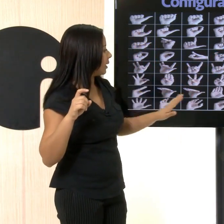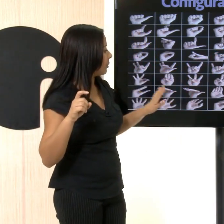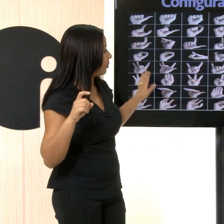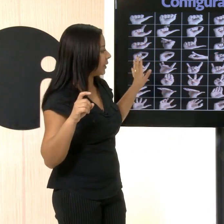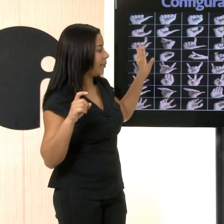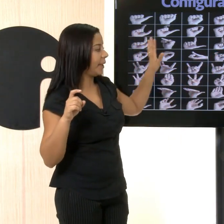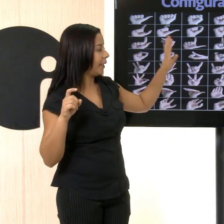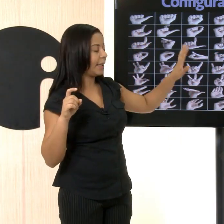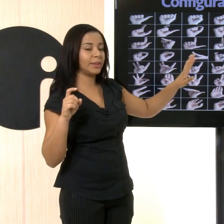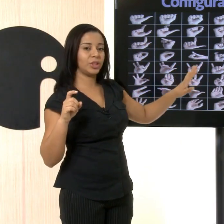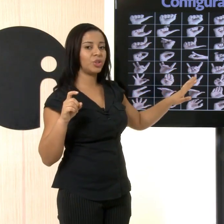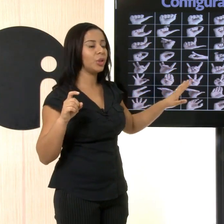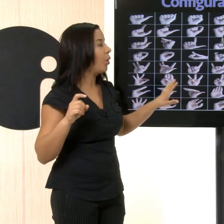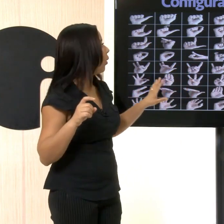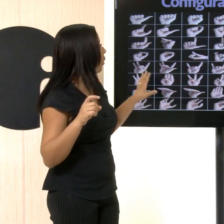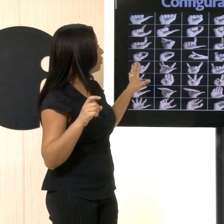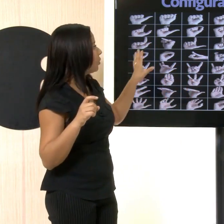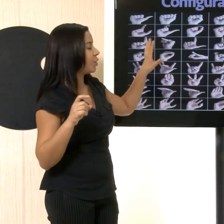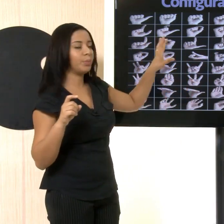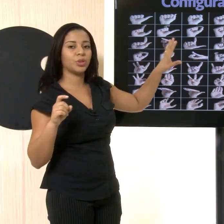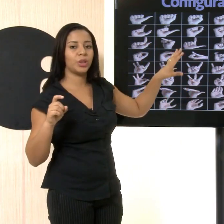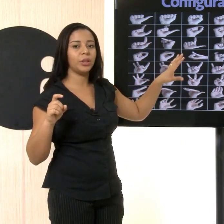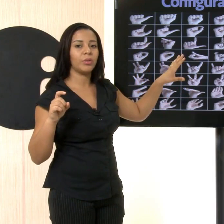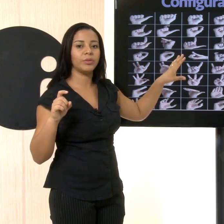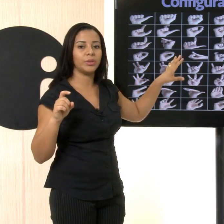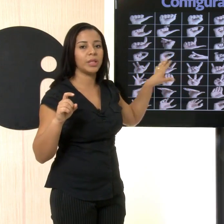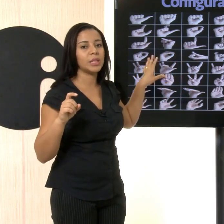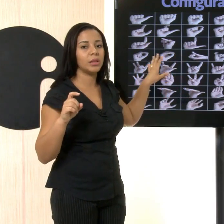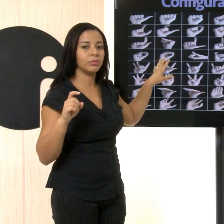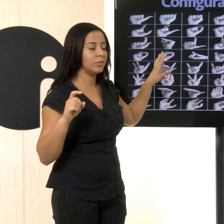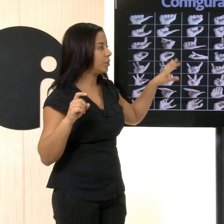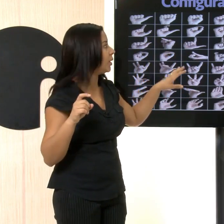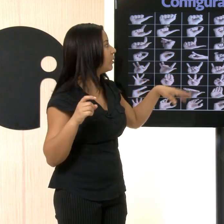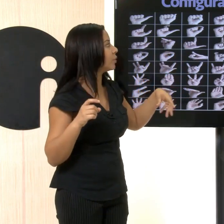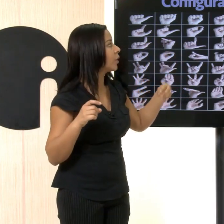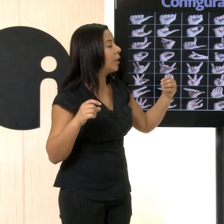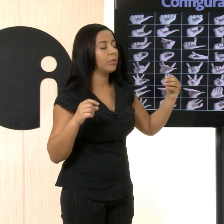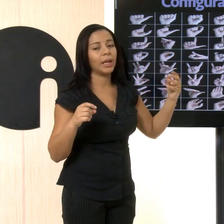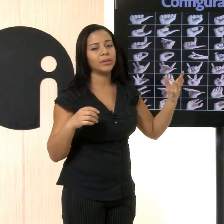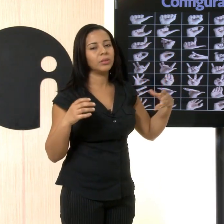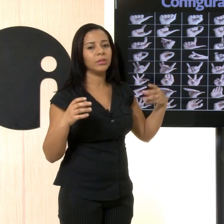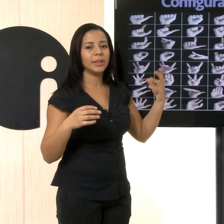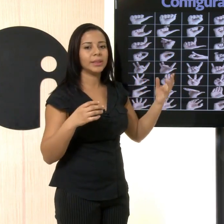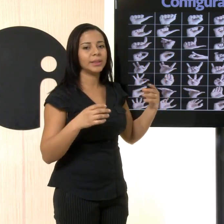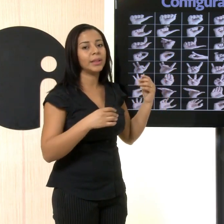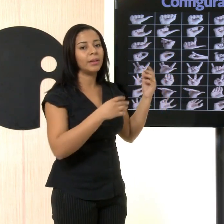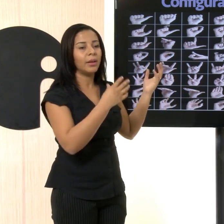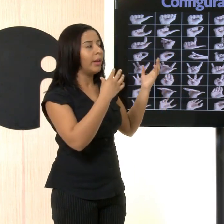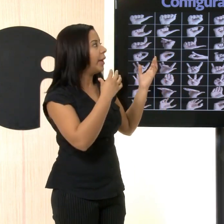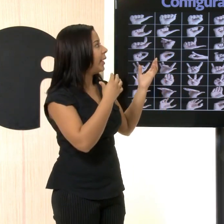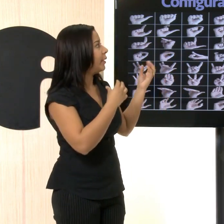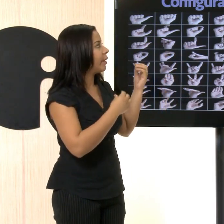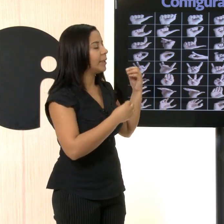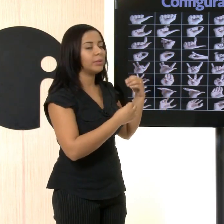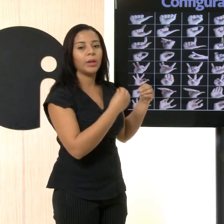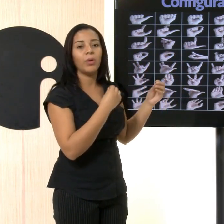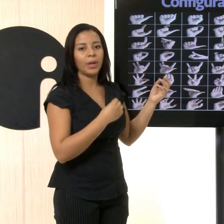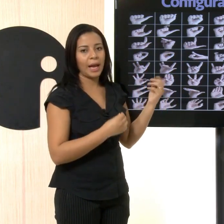podemos perceber que existe outros tipos de configuração de mãos. No caso, não necessita, no caso,